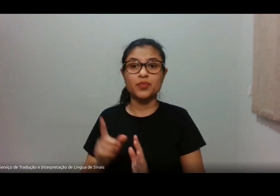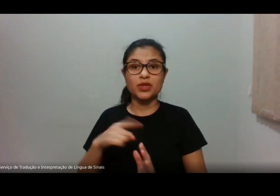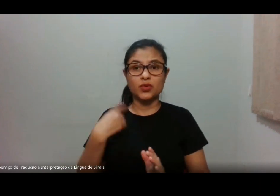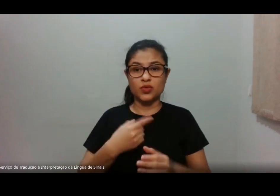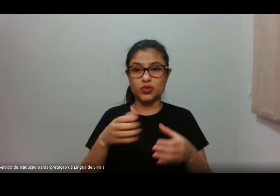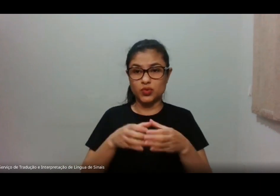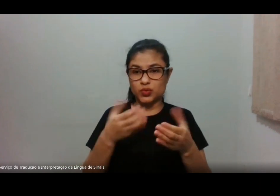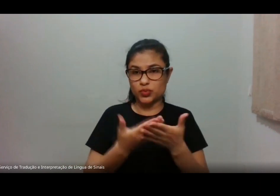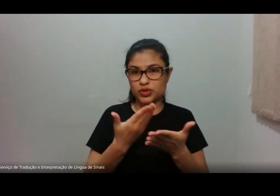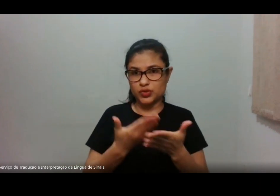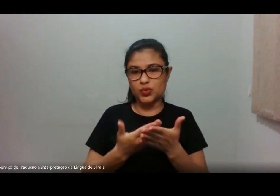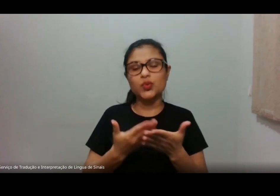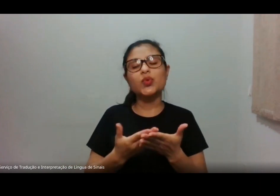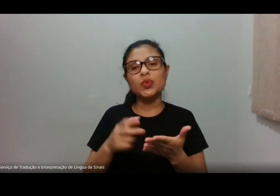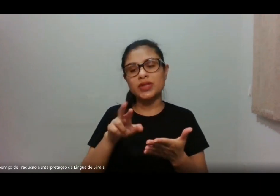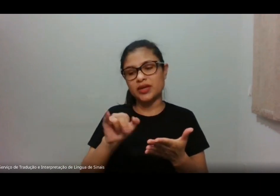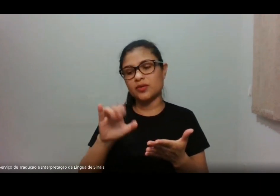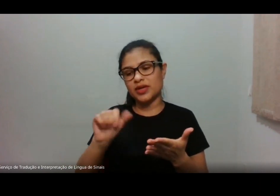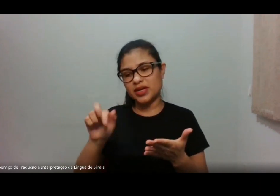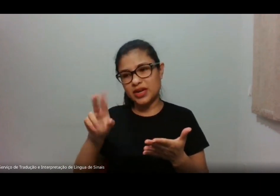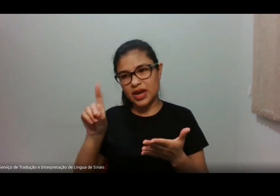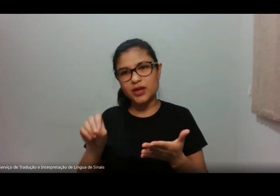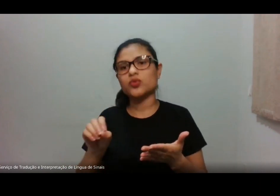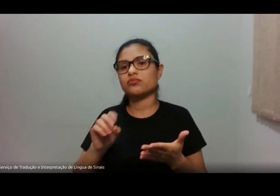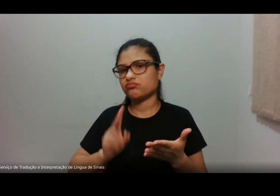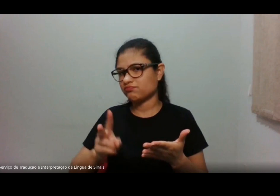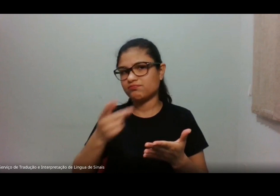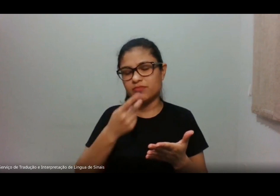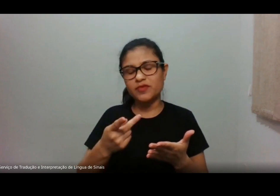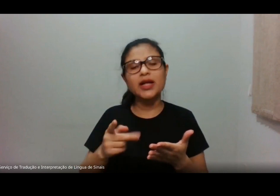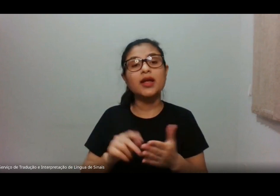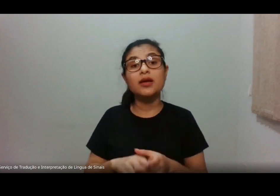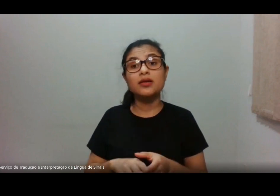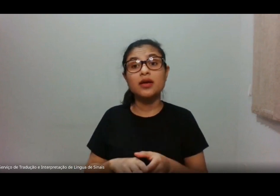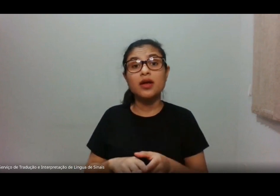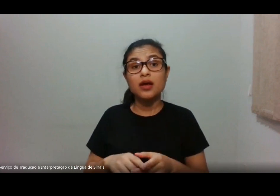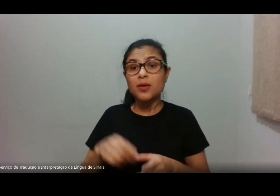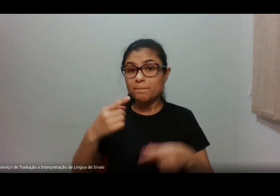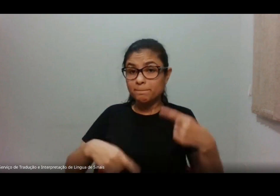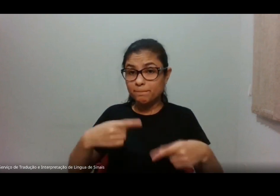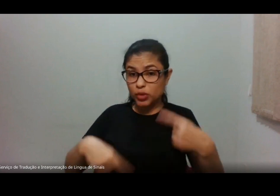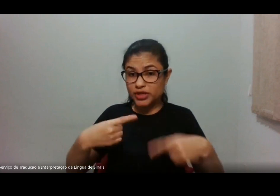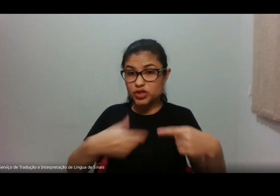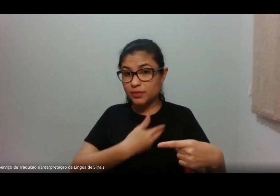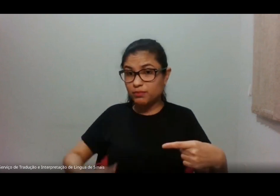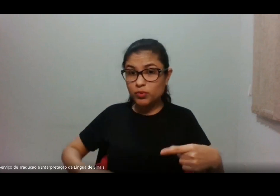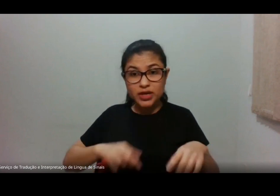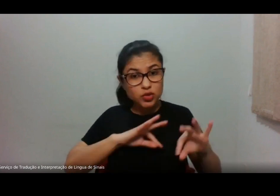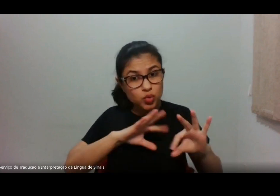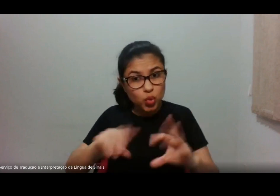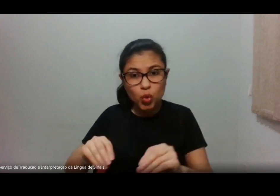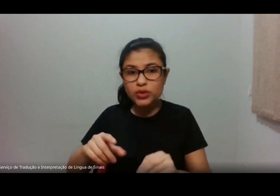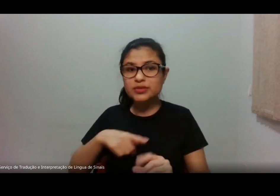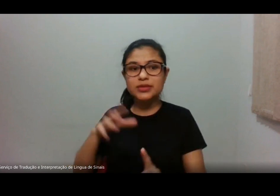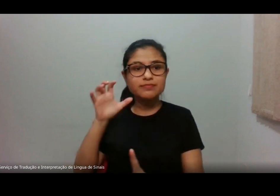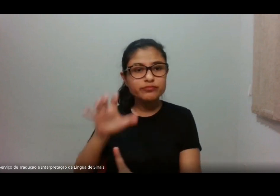também Jael e Ricardo desenvolvem muito essa perspectiva de que toda política pública tem repercussão nas línguas,